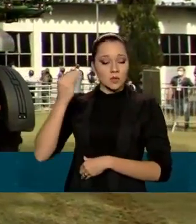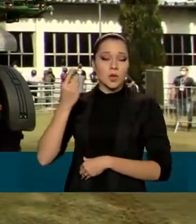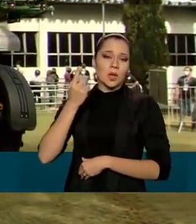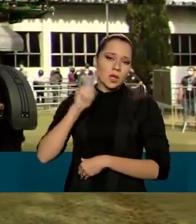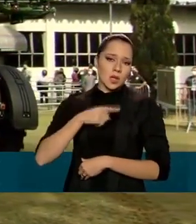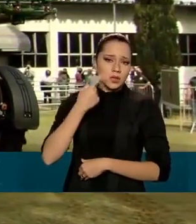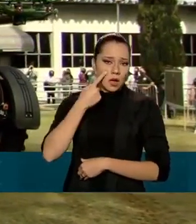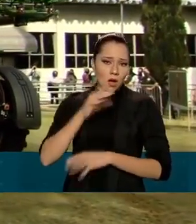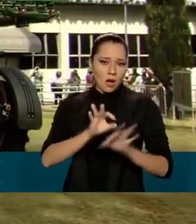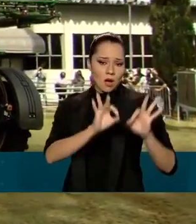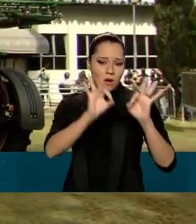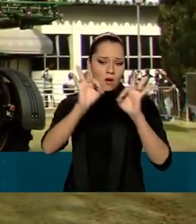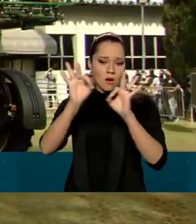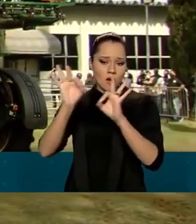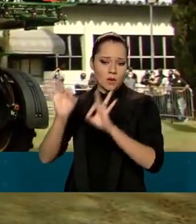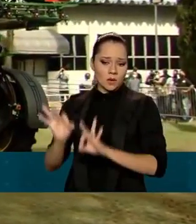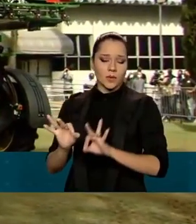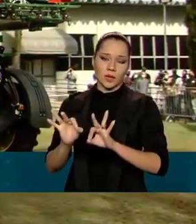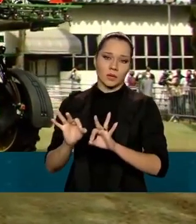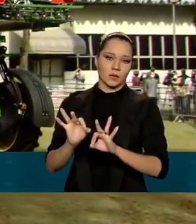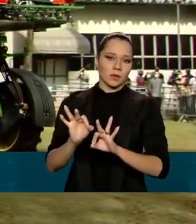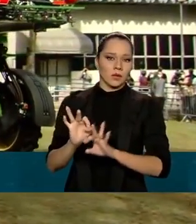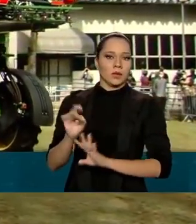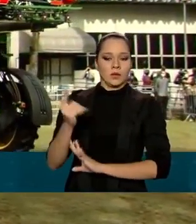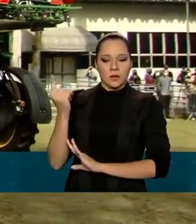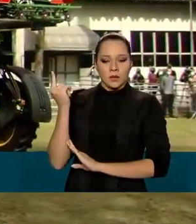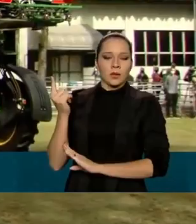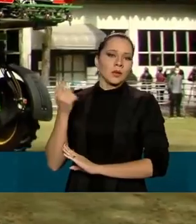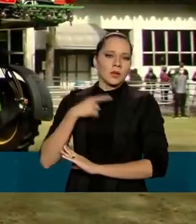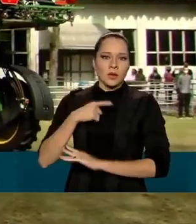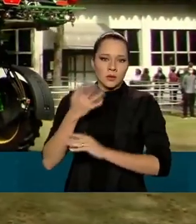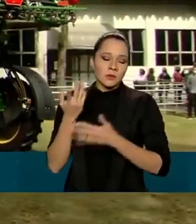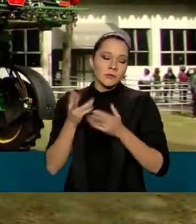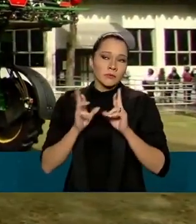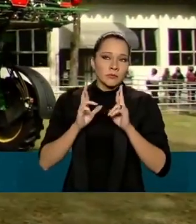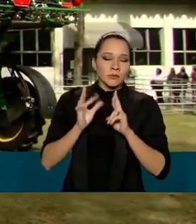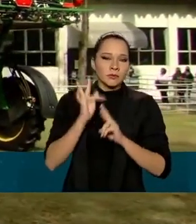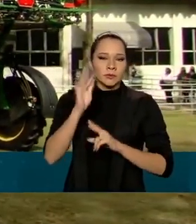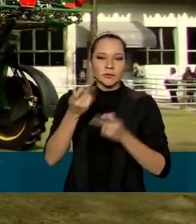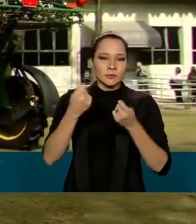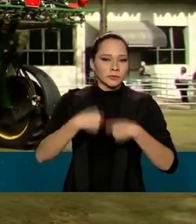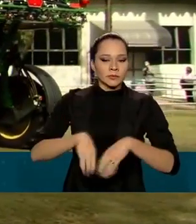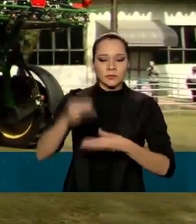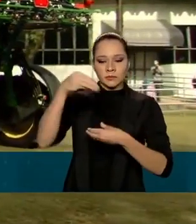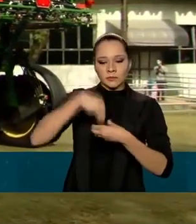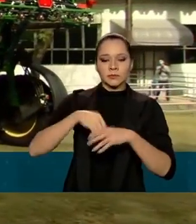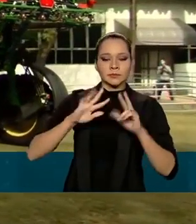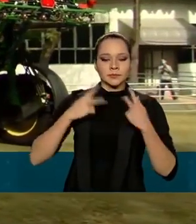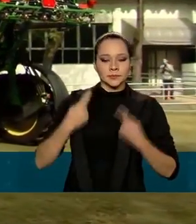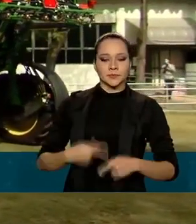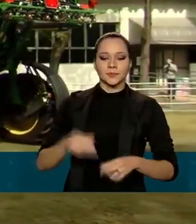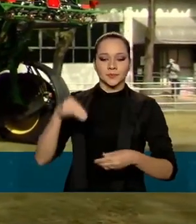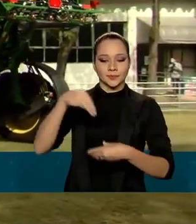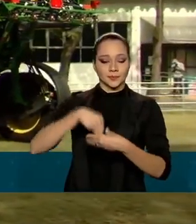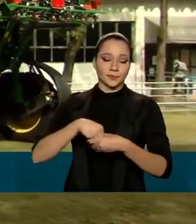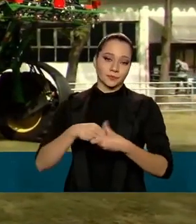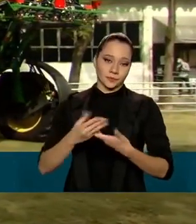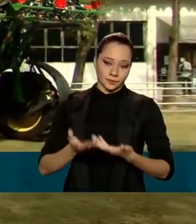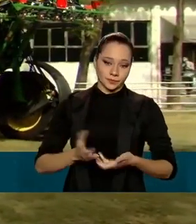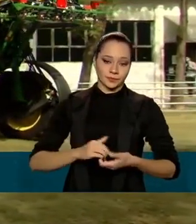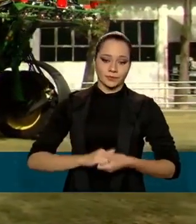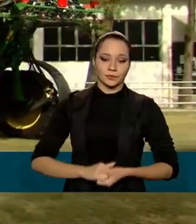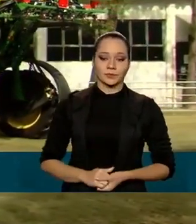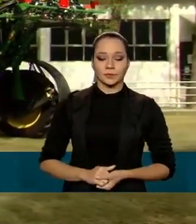que é o que se espera, não necessite da presença humana dentro deles